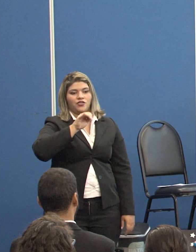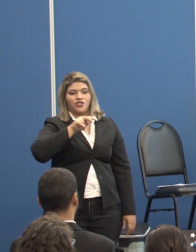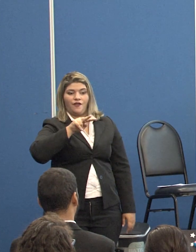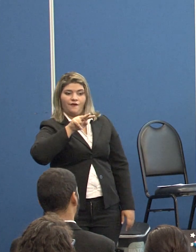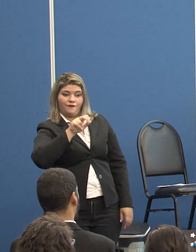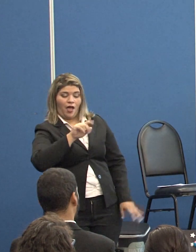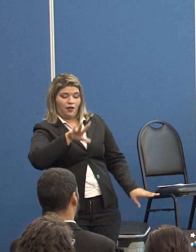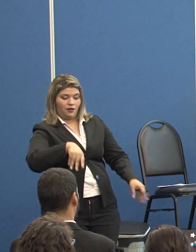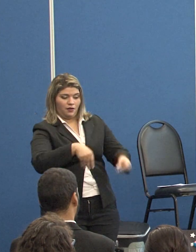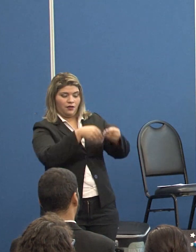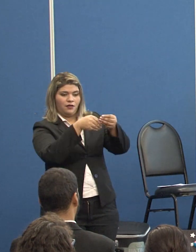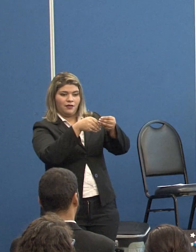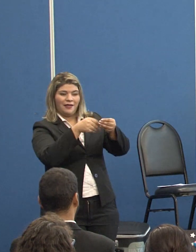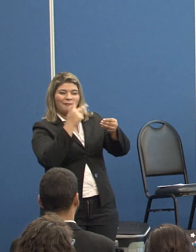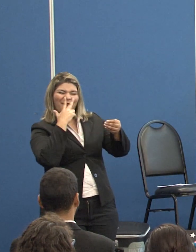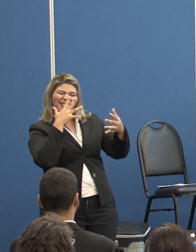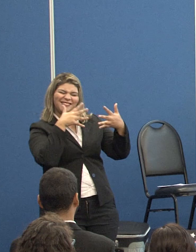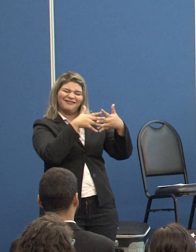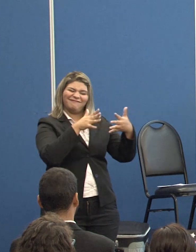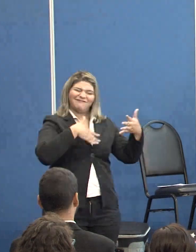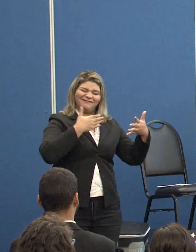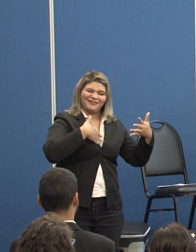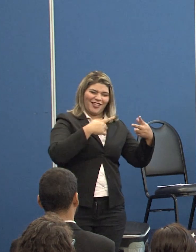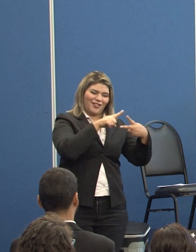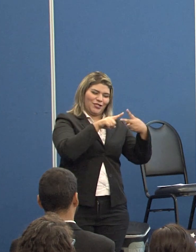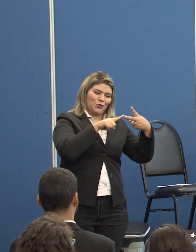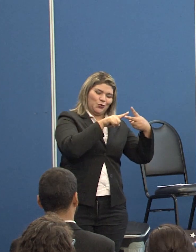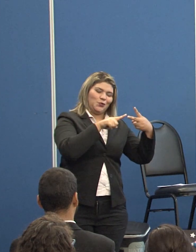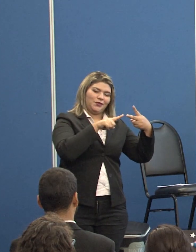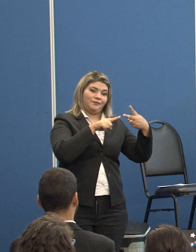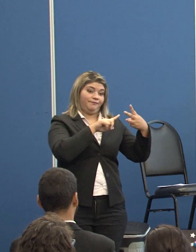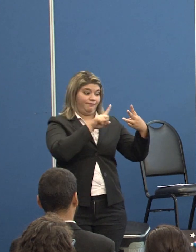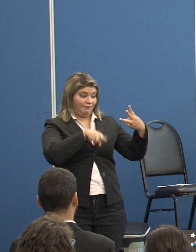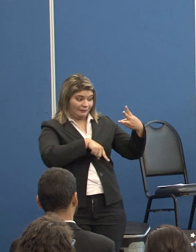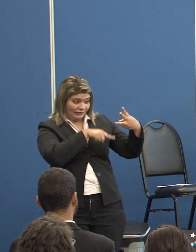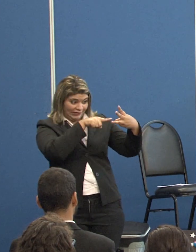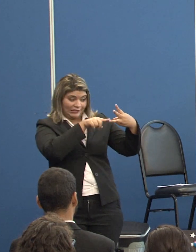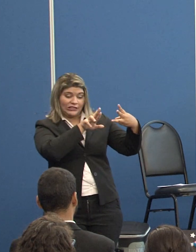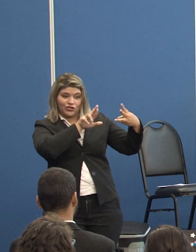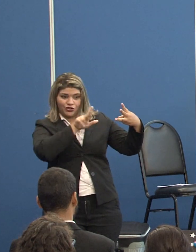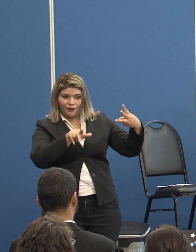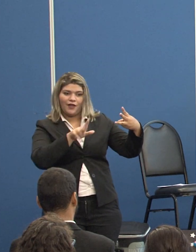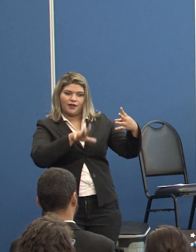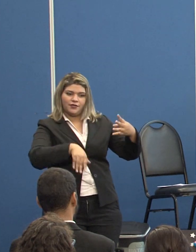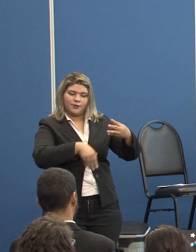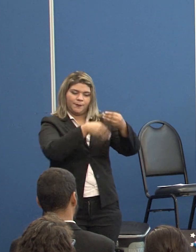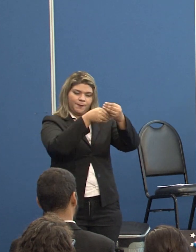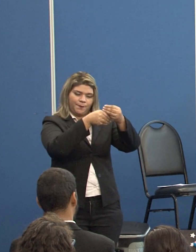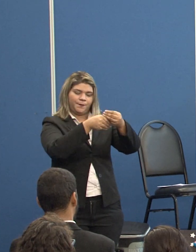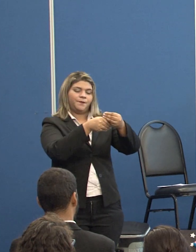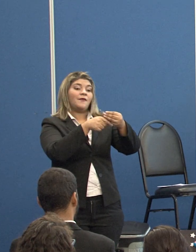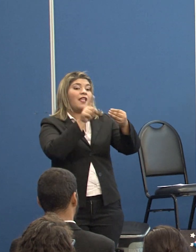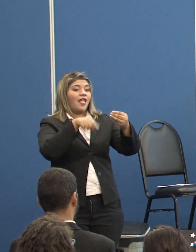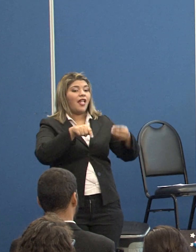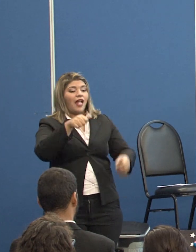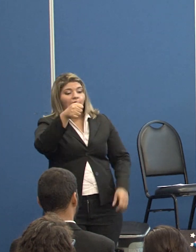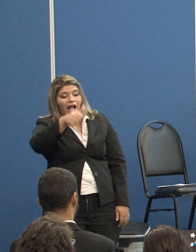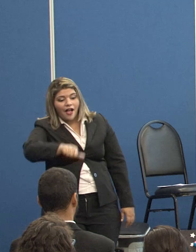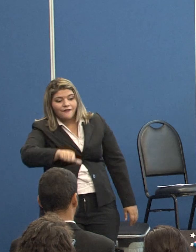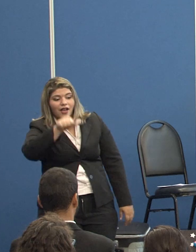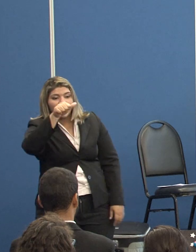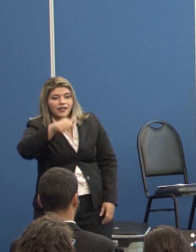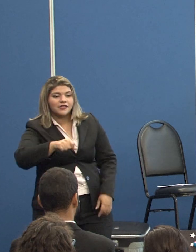é muito confundida com as anteriores, na qual eu citei. Essa, sim, é uma avaliação que é de